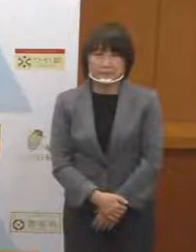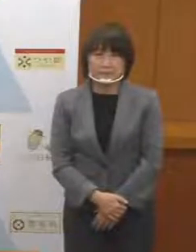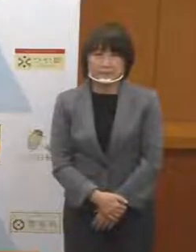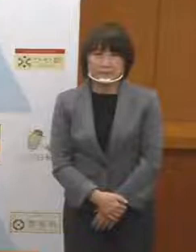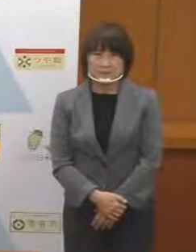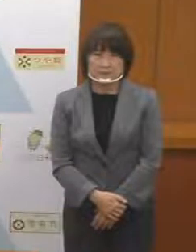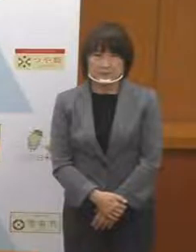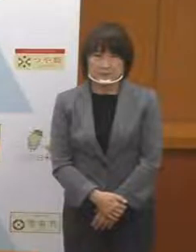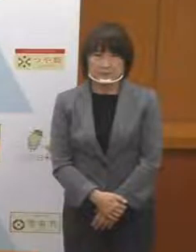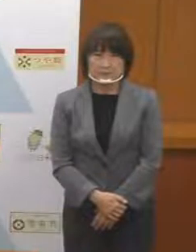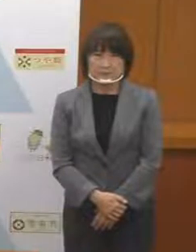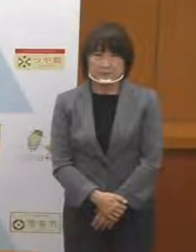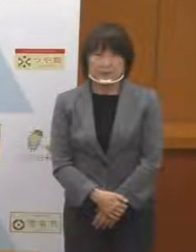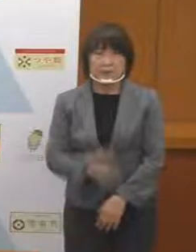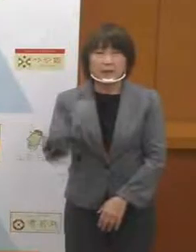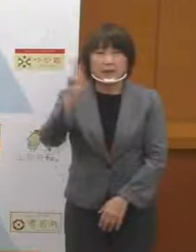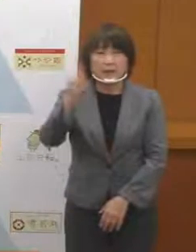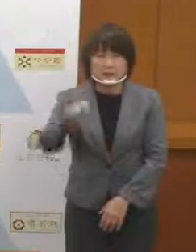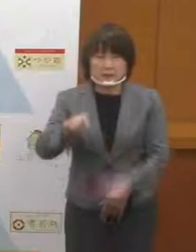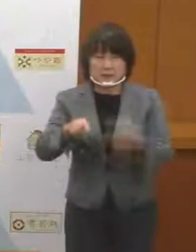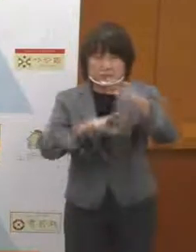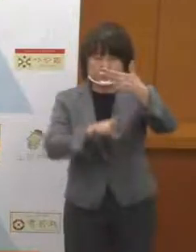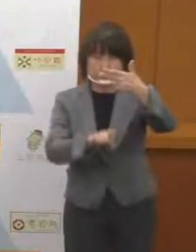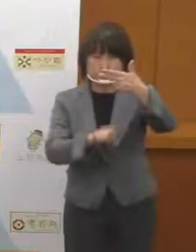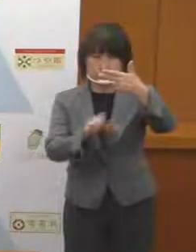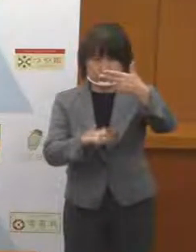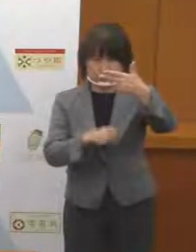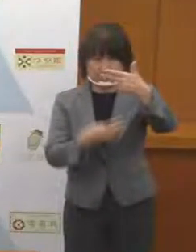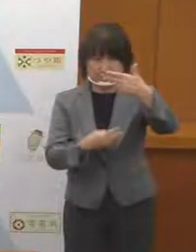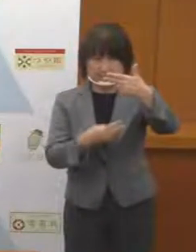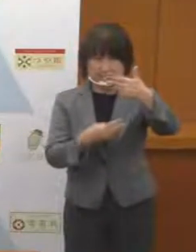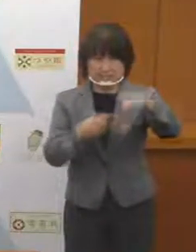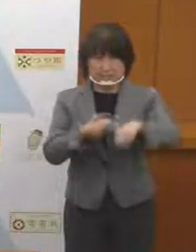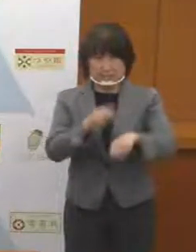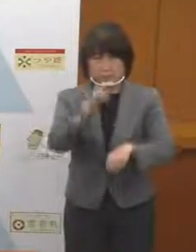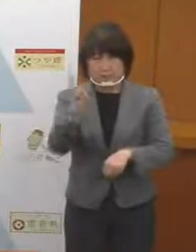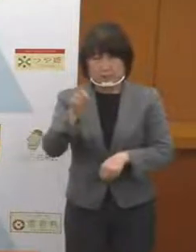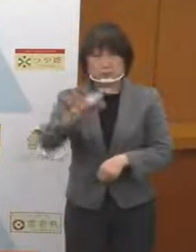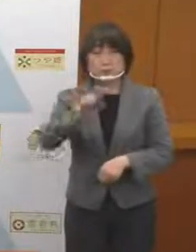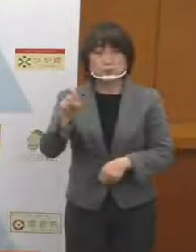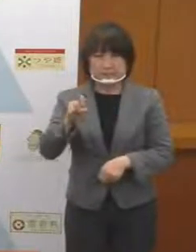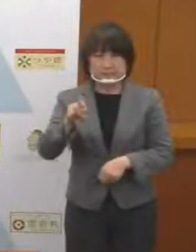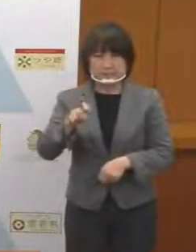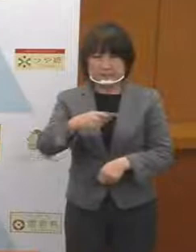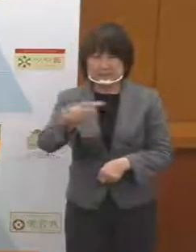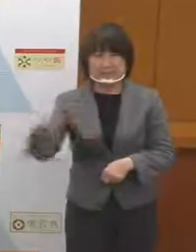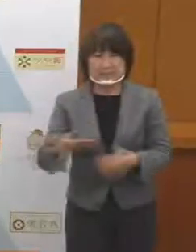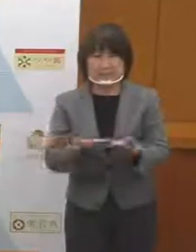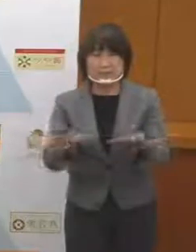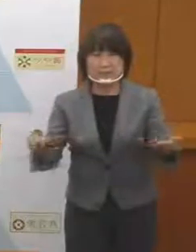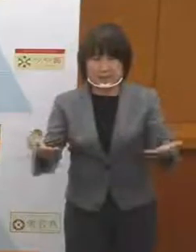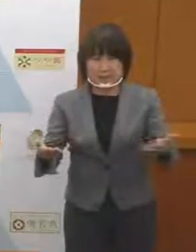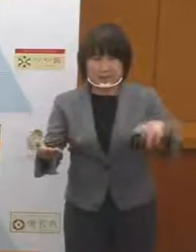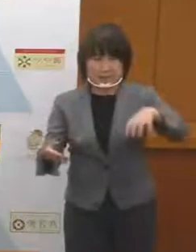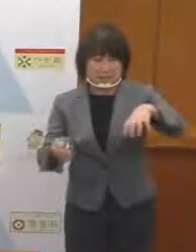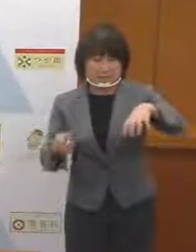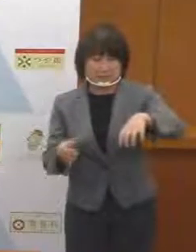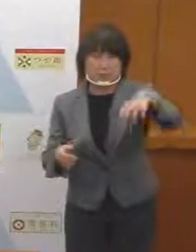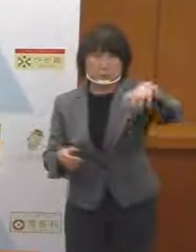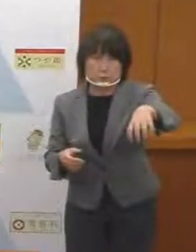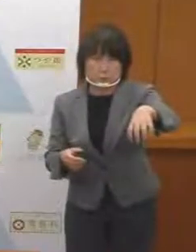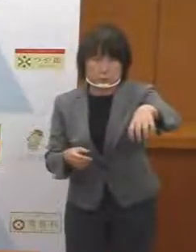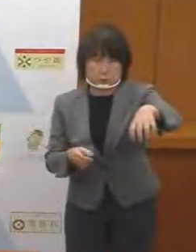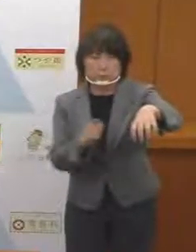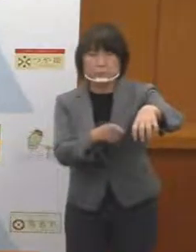なお明日の中にリッチ午前10時から県庁ロビーで3勝を設置